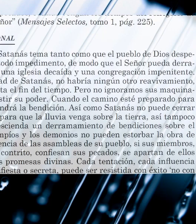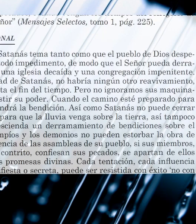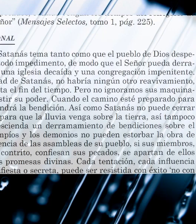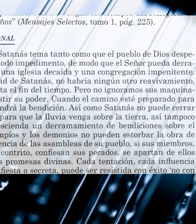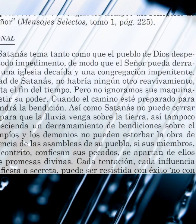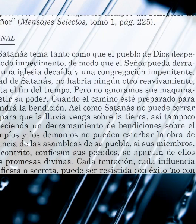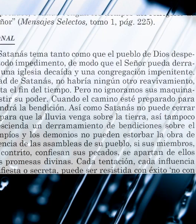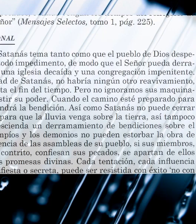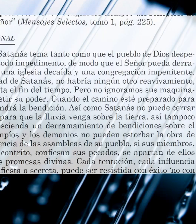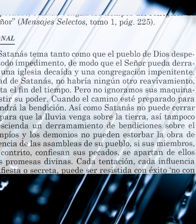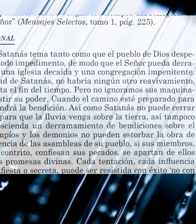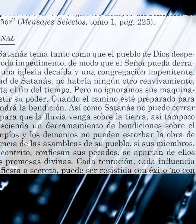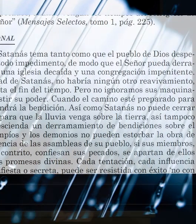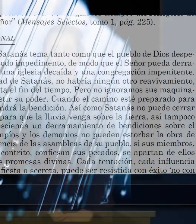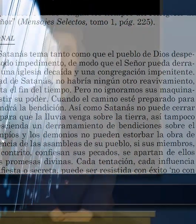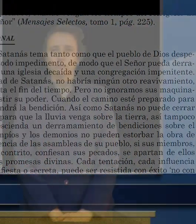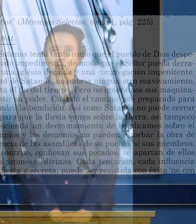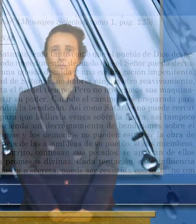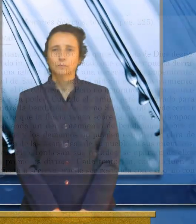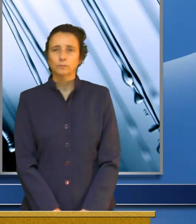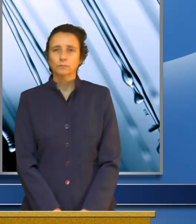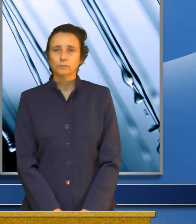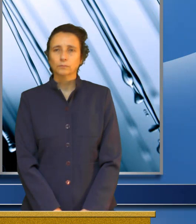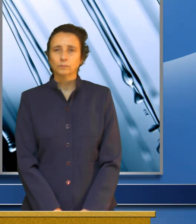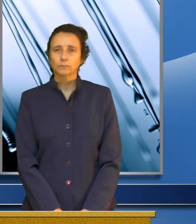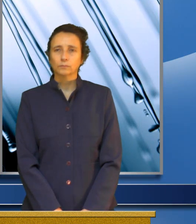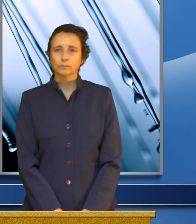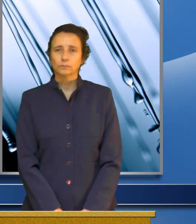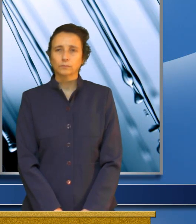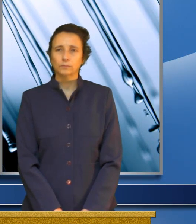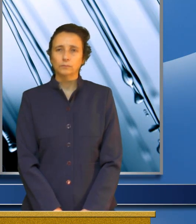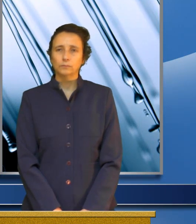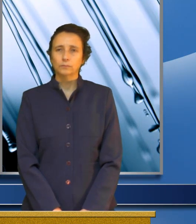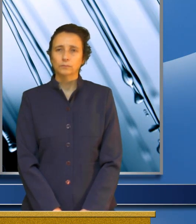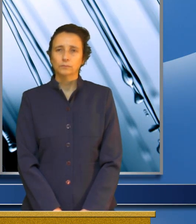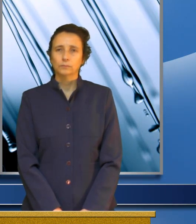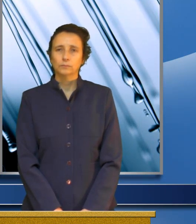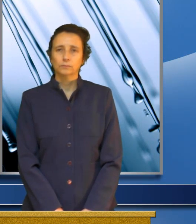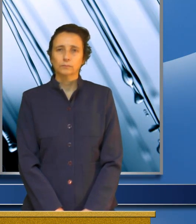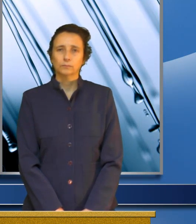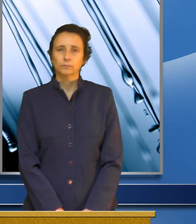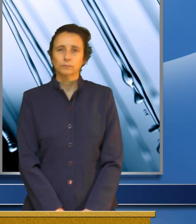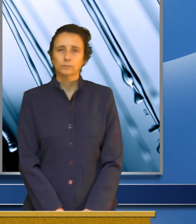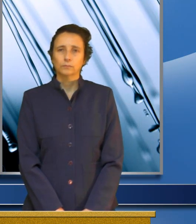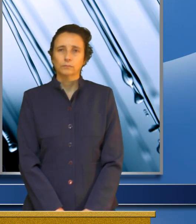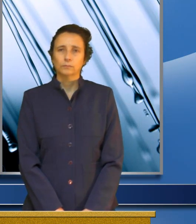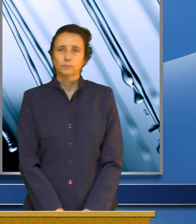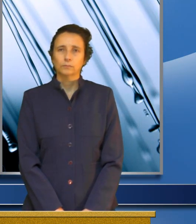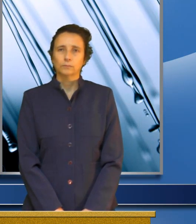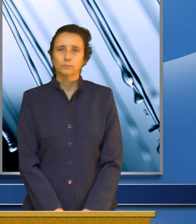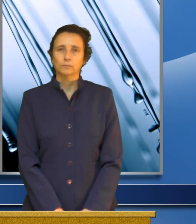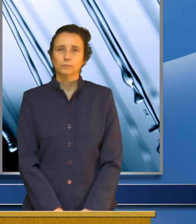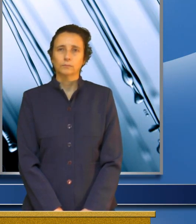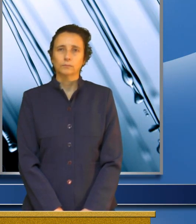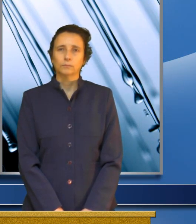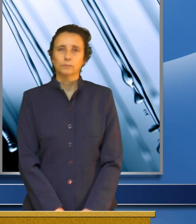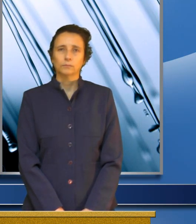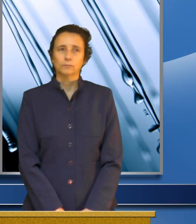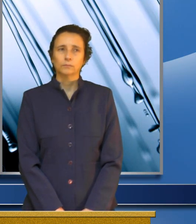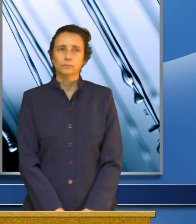muy importante, queridos hermanos y hermanas, entender que eso es el clímax, eso es lo